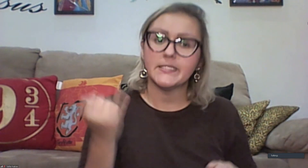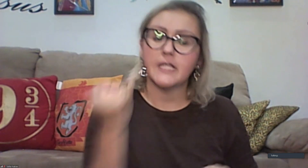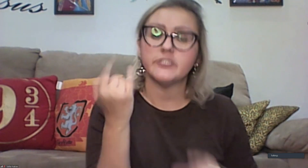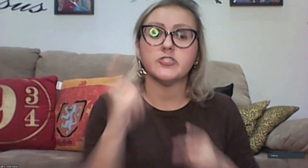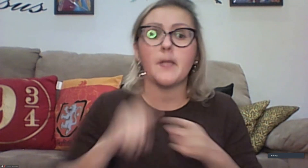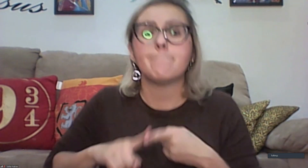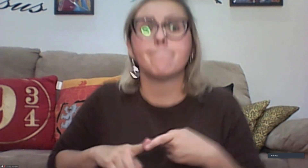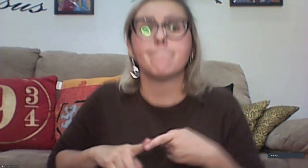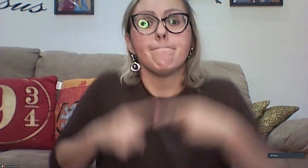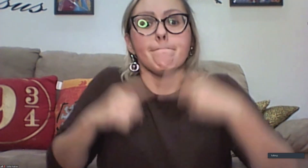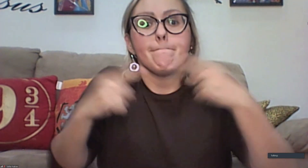necessário para o ensino.